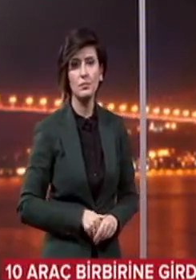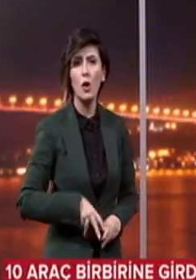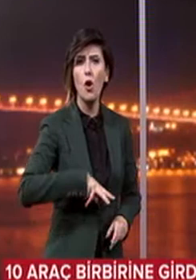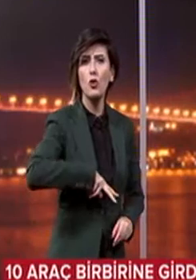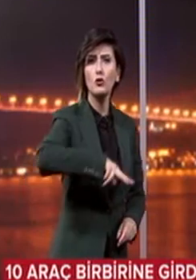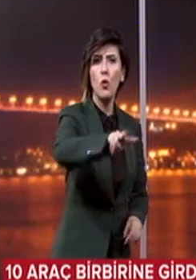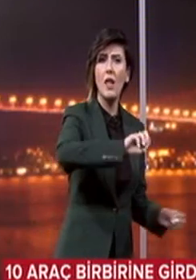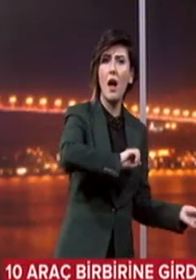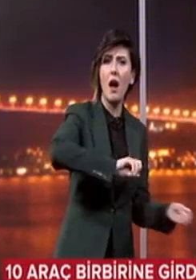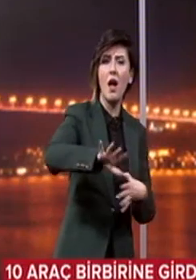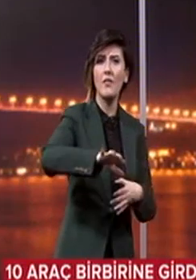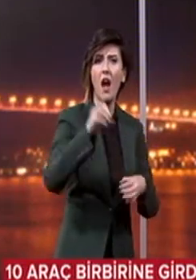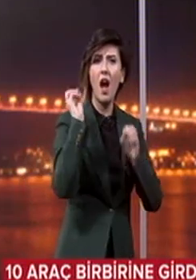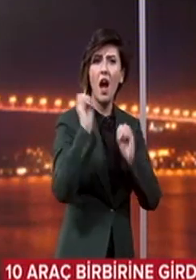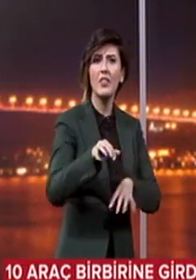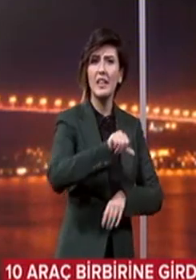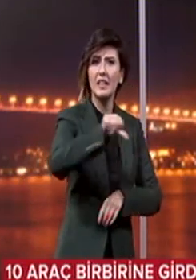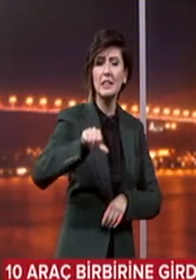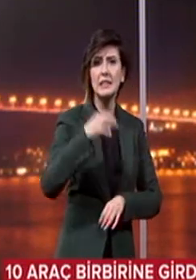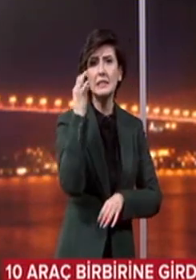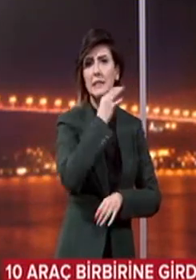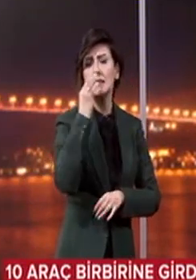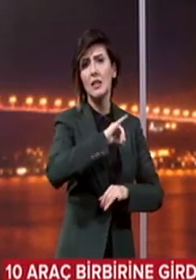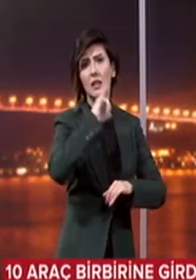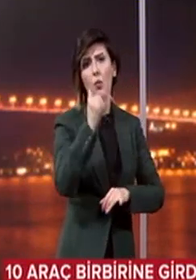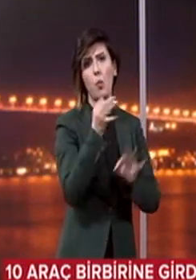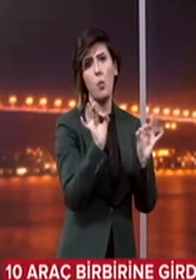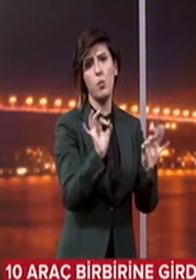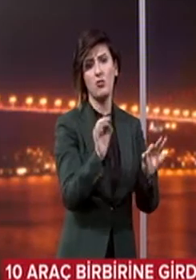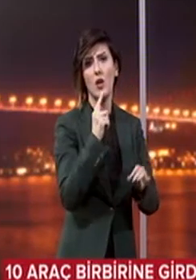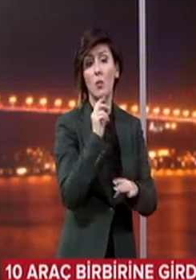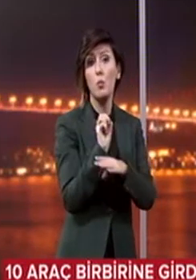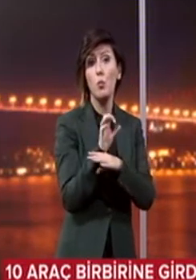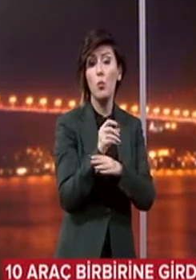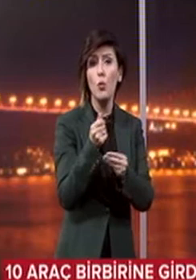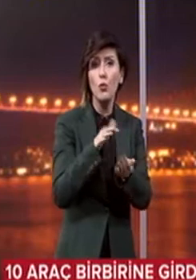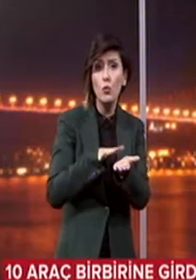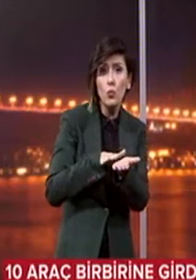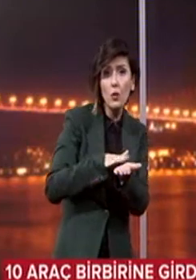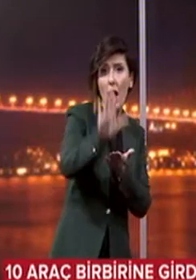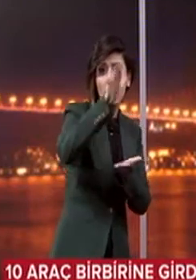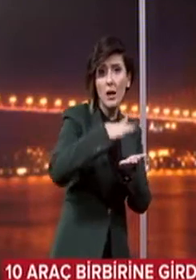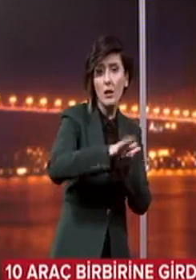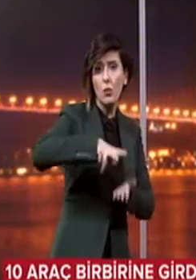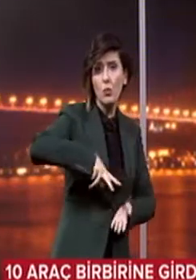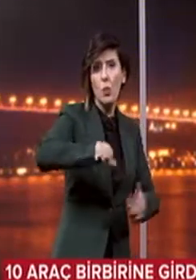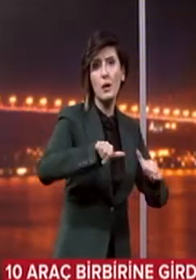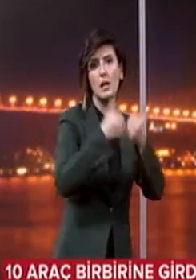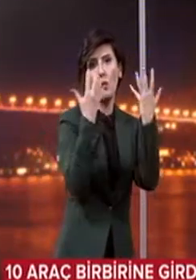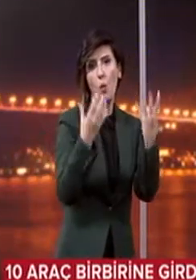Yola dökülen atık yağ az kalsın bir faciaya neden oluyordu. Muğla'da kayganlaşan yol kazayı da beraberinde getirdi.